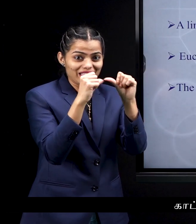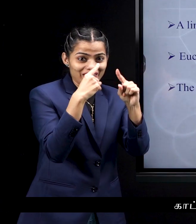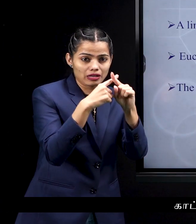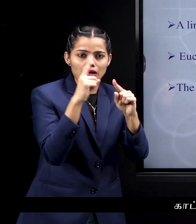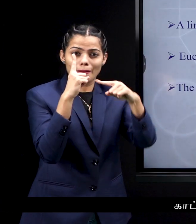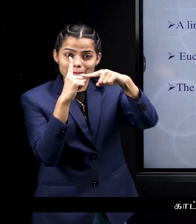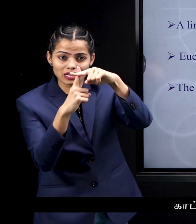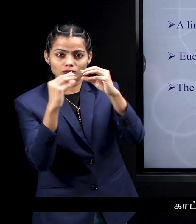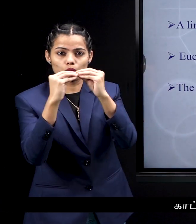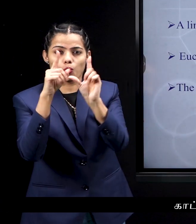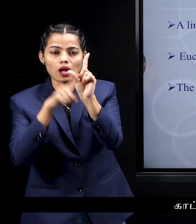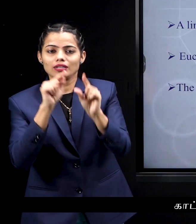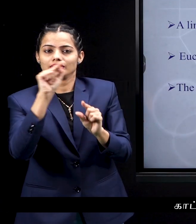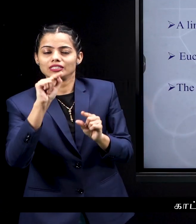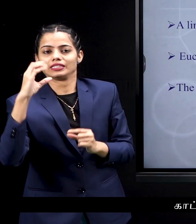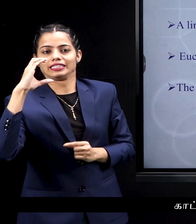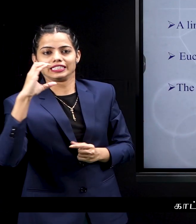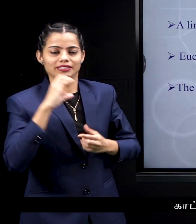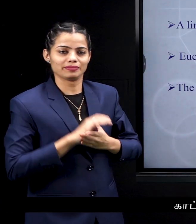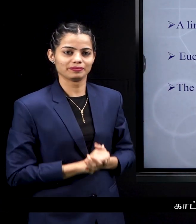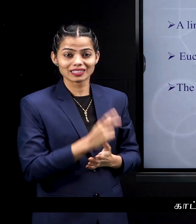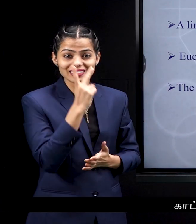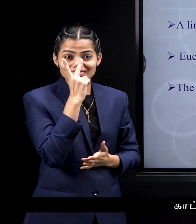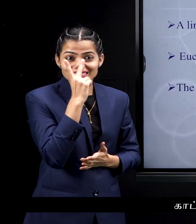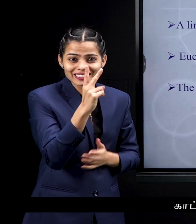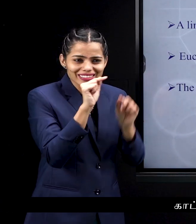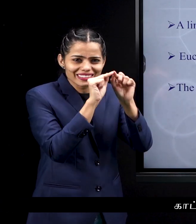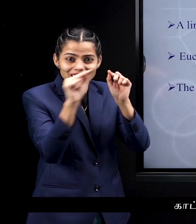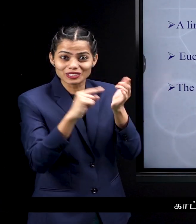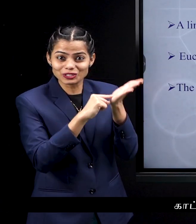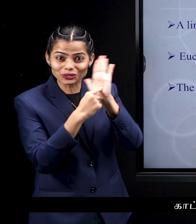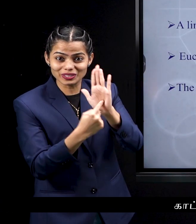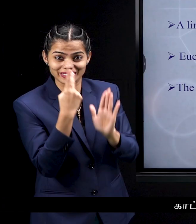கொடுக்கப்பட்டுள்ள படத்தில் காட்டப்பட்டுள்ள வரியை கவனியுங்கள்.